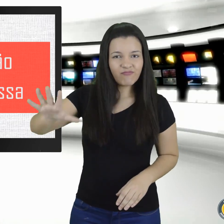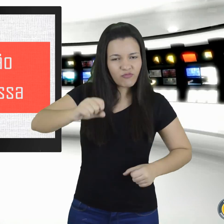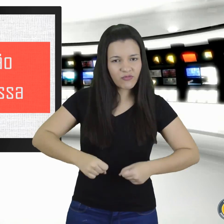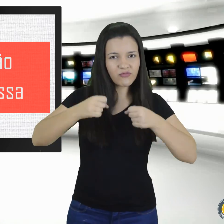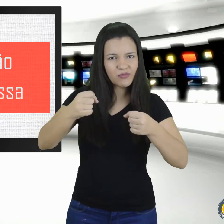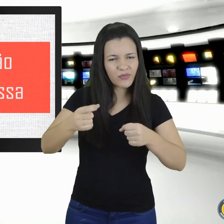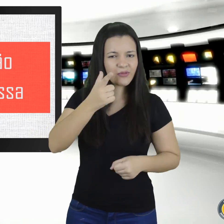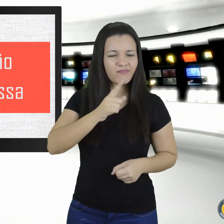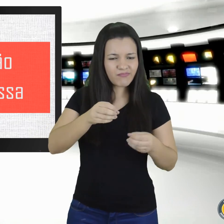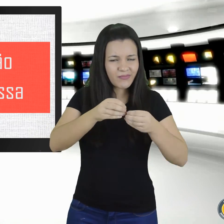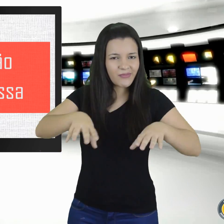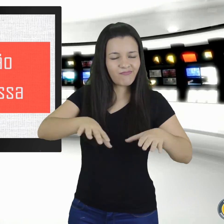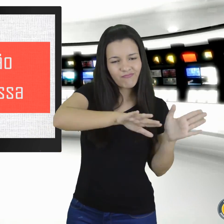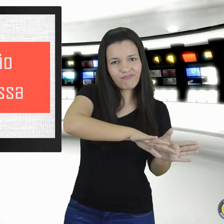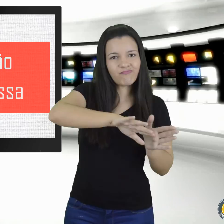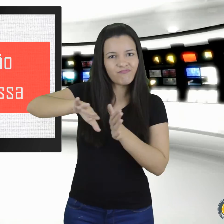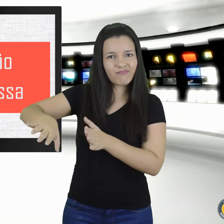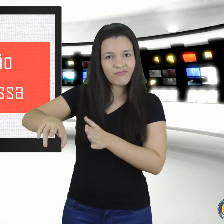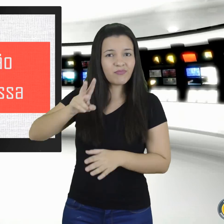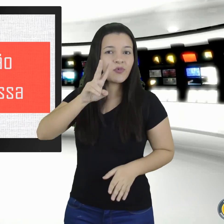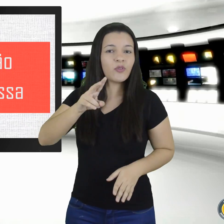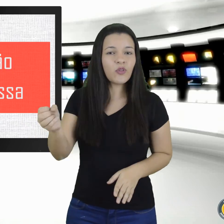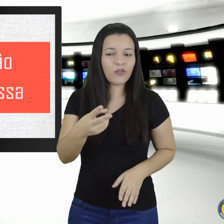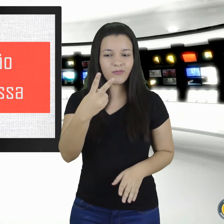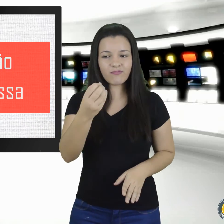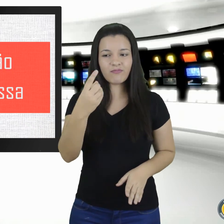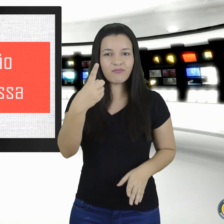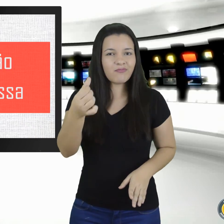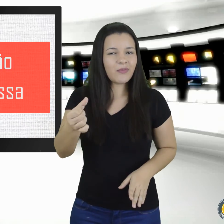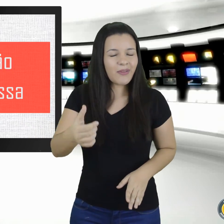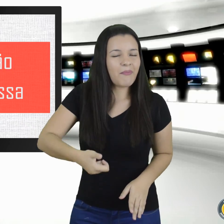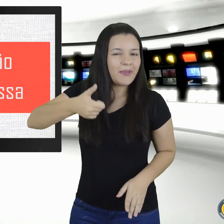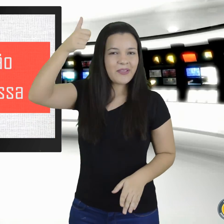atual crise e vislumbraremos um 2016 muito melhor.